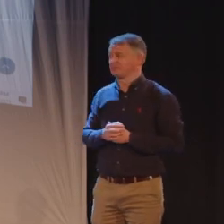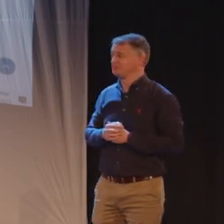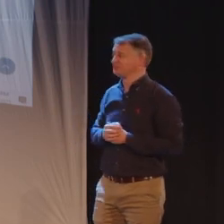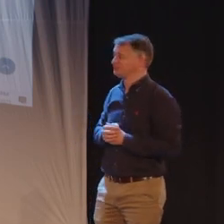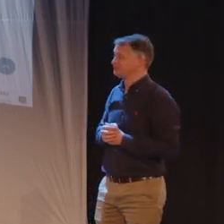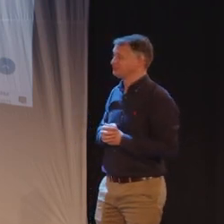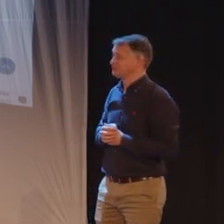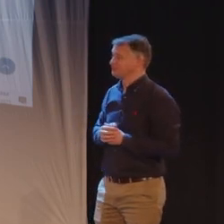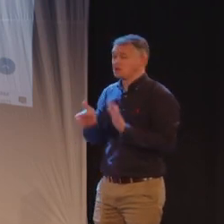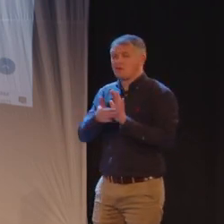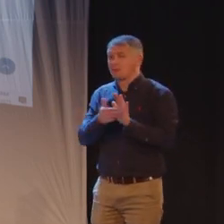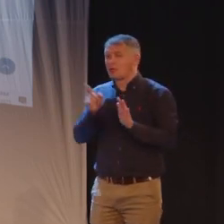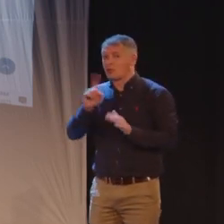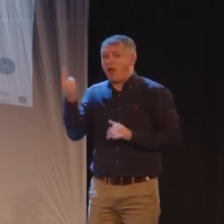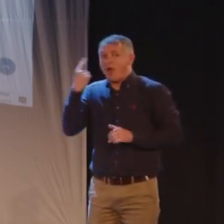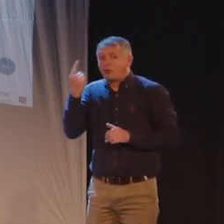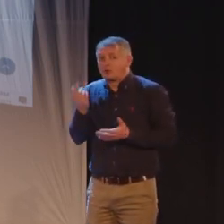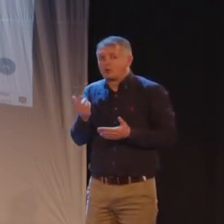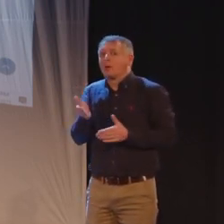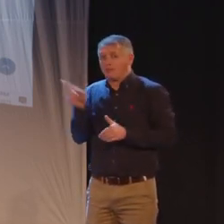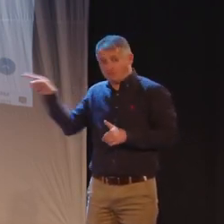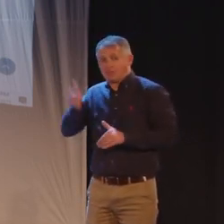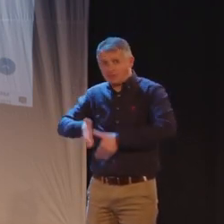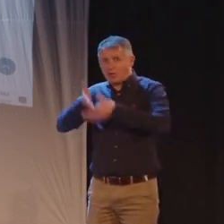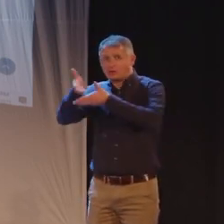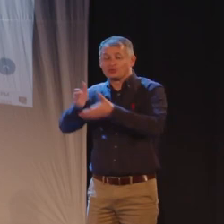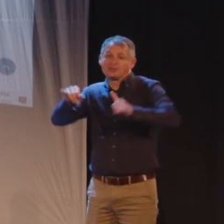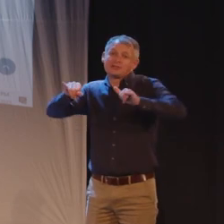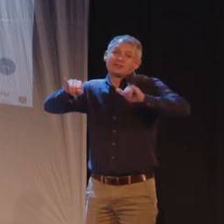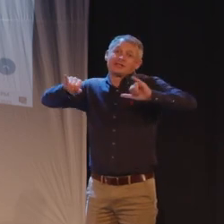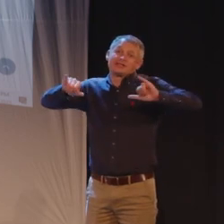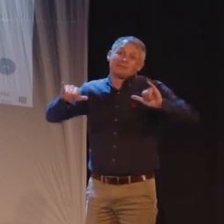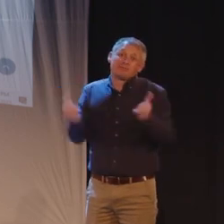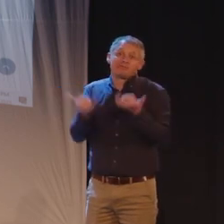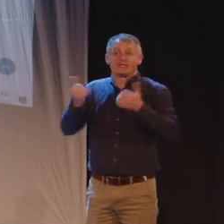Faptul că nu aude îl ajută în anumite împrejurări.